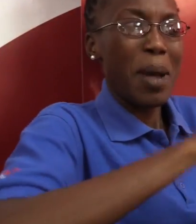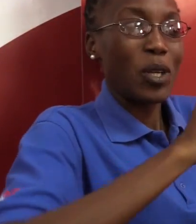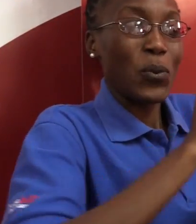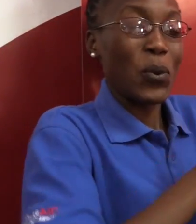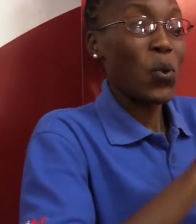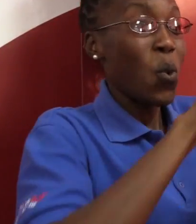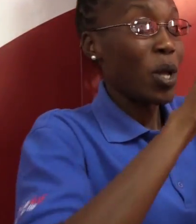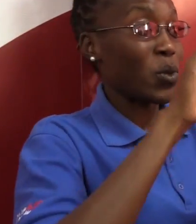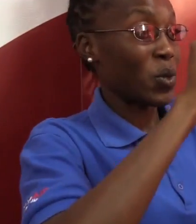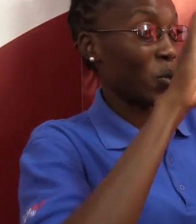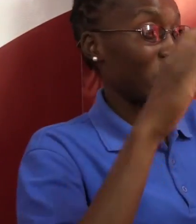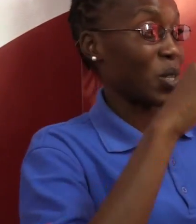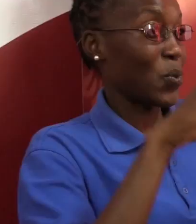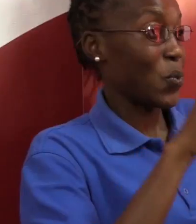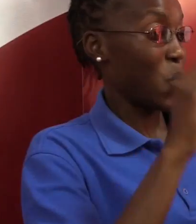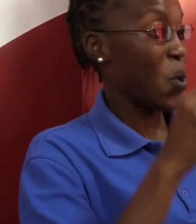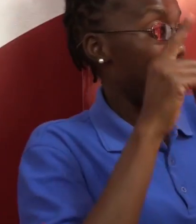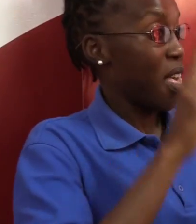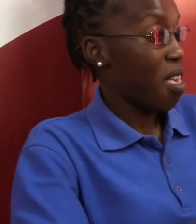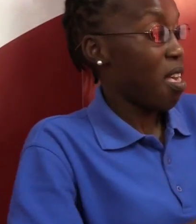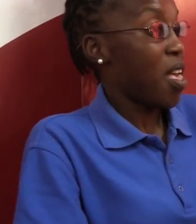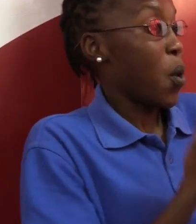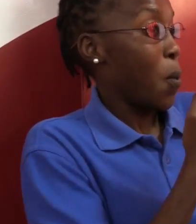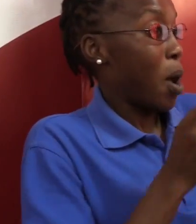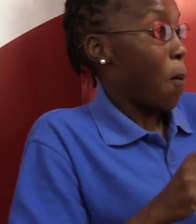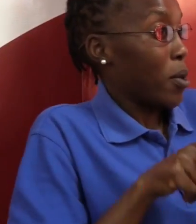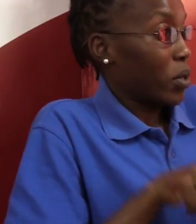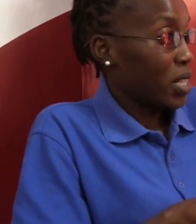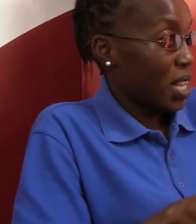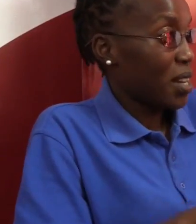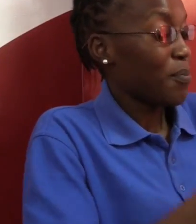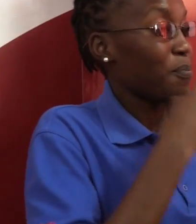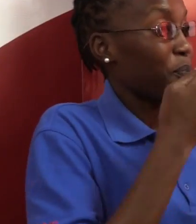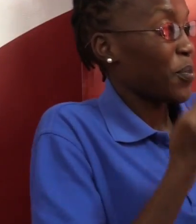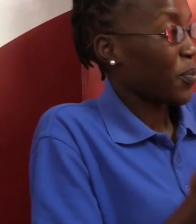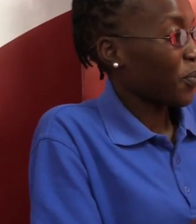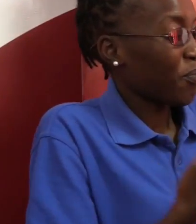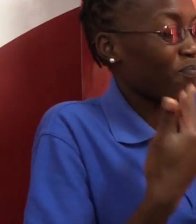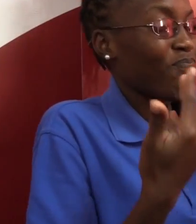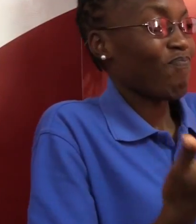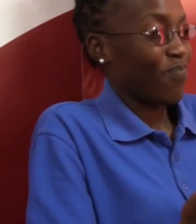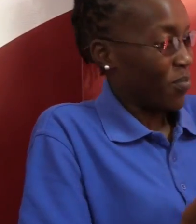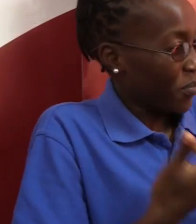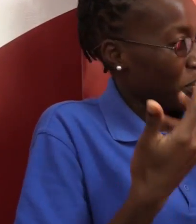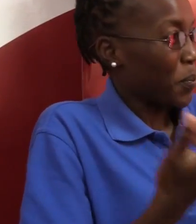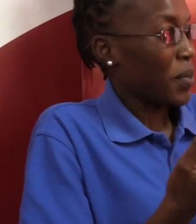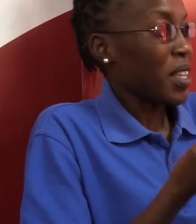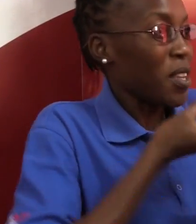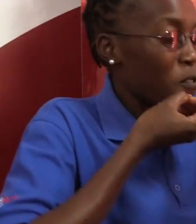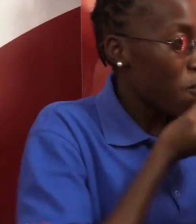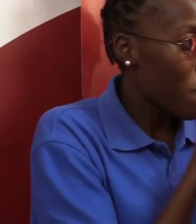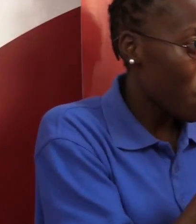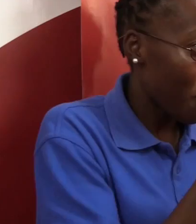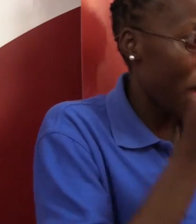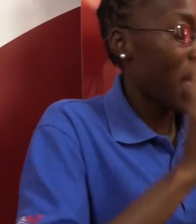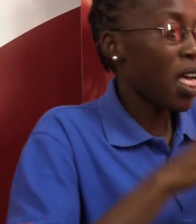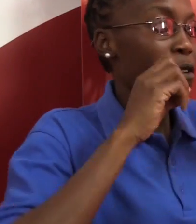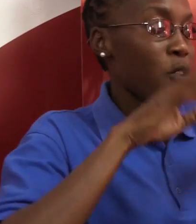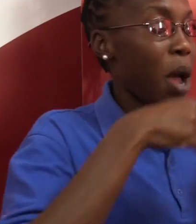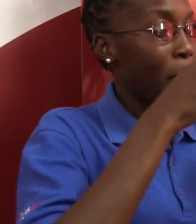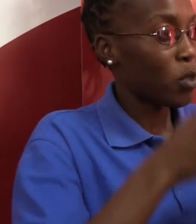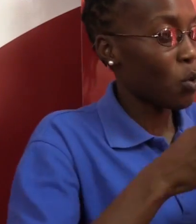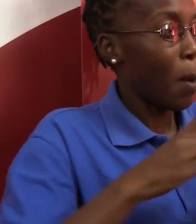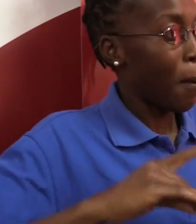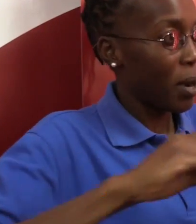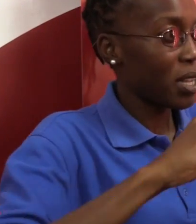do seguro, portanto esta é uma oportunidade para informar e formar a população